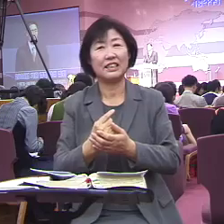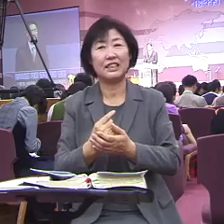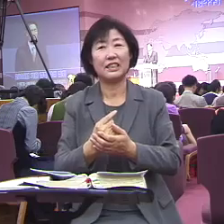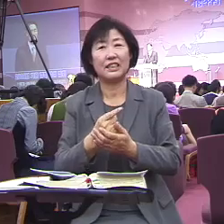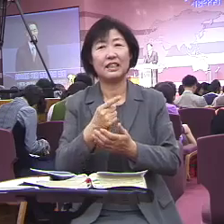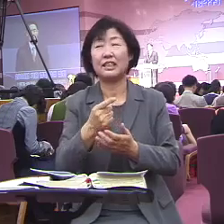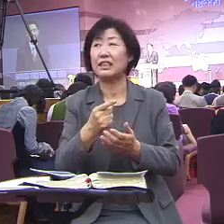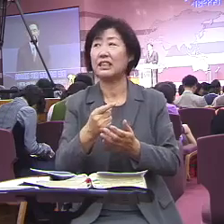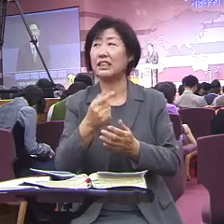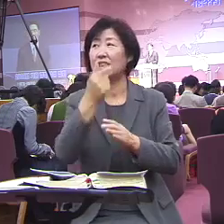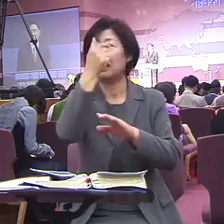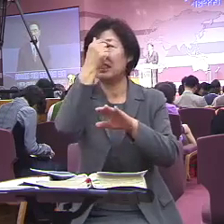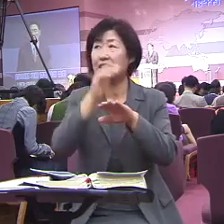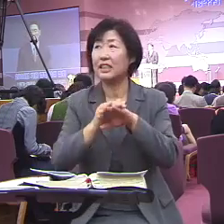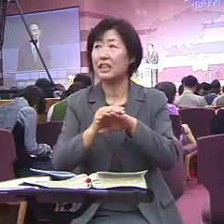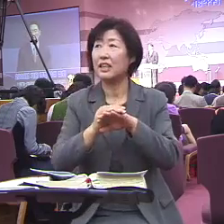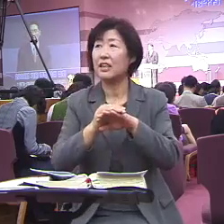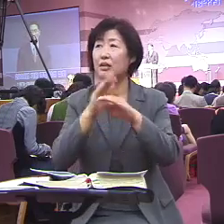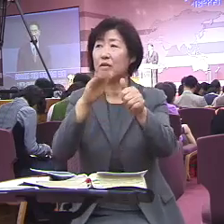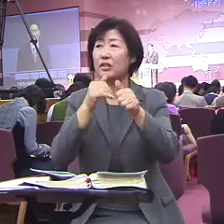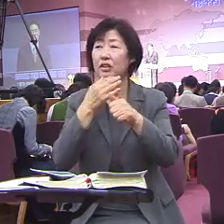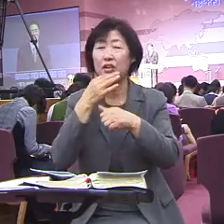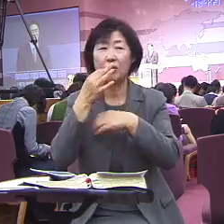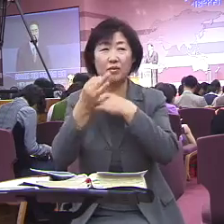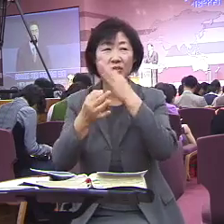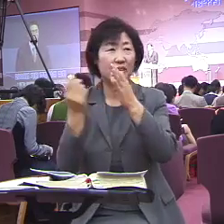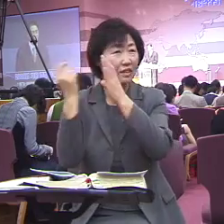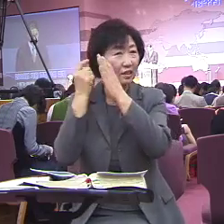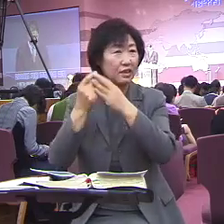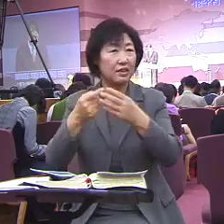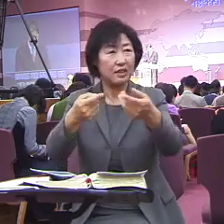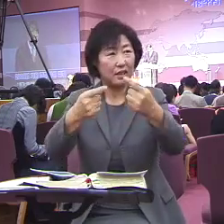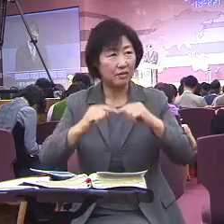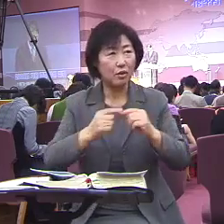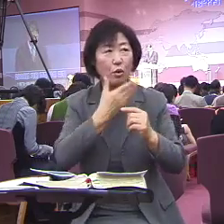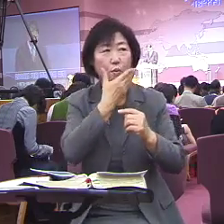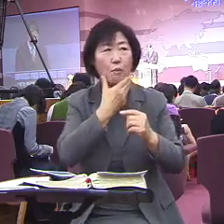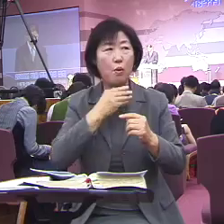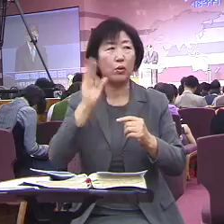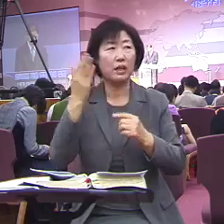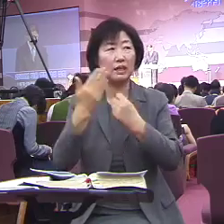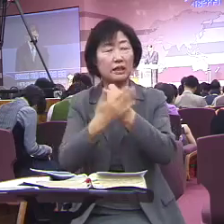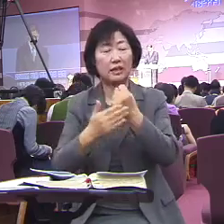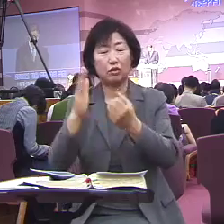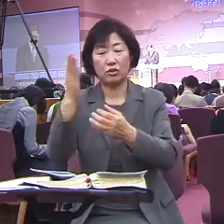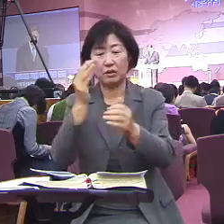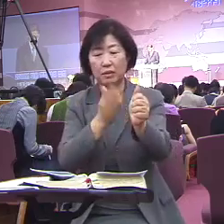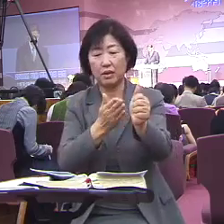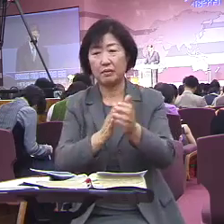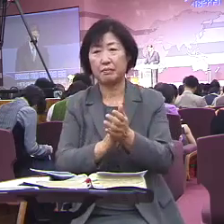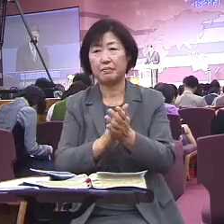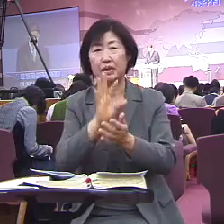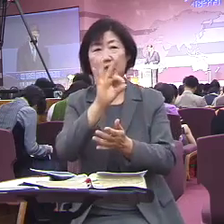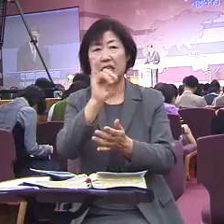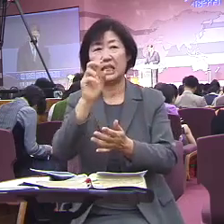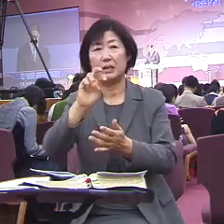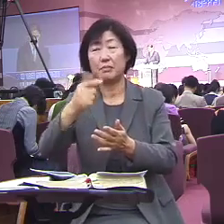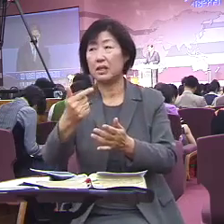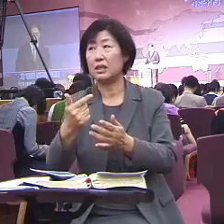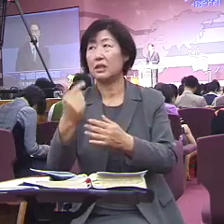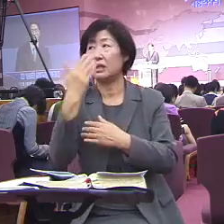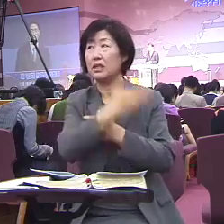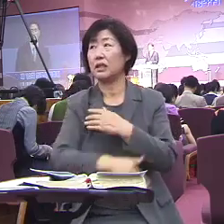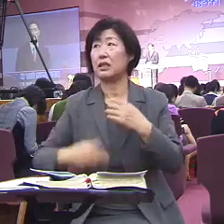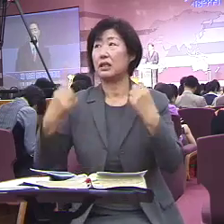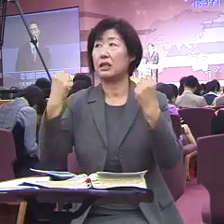집회에 모두 다 부르시는 주님의 음성을 듣고 참여하셔서 복된 은혜 누리시기를 바랍니다. 이민사회 건강을 위해 섬기는